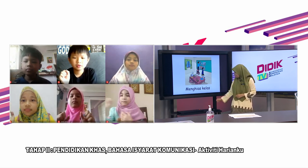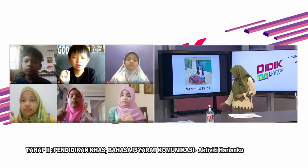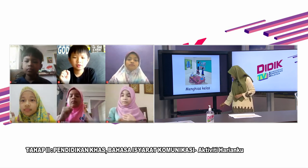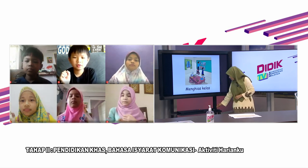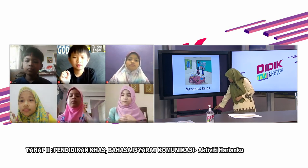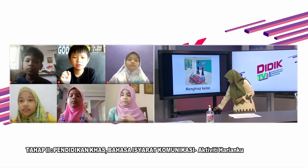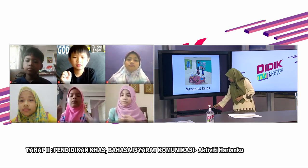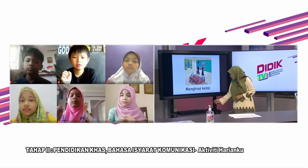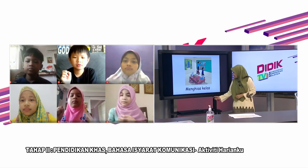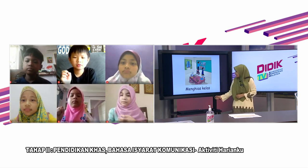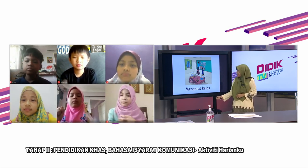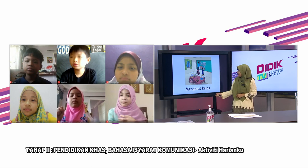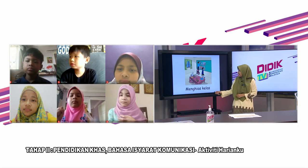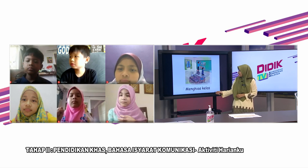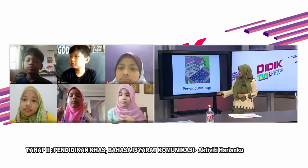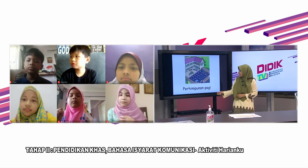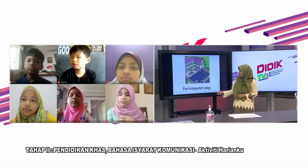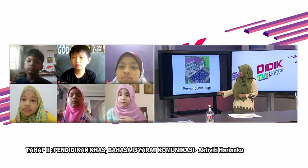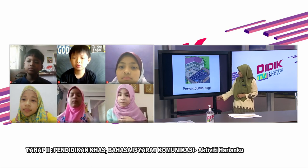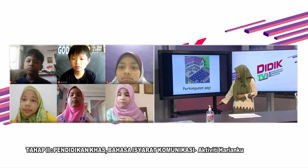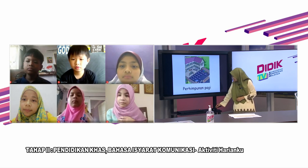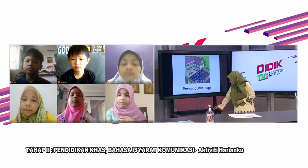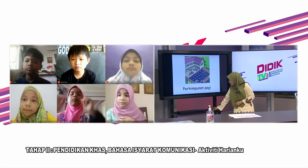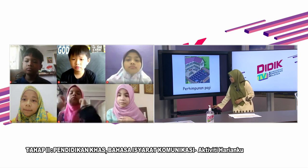Tahu ah. Atas.